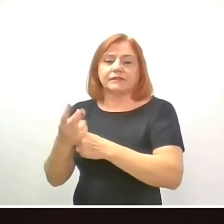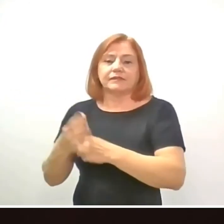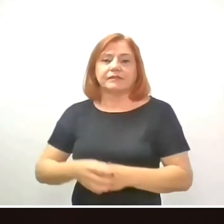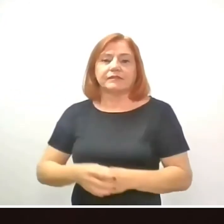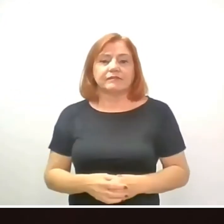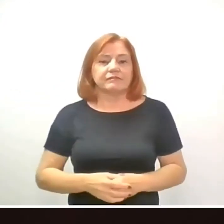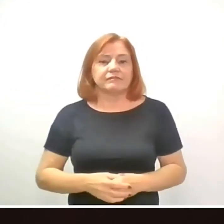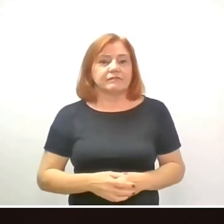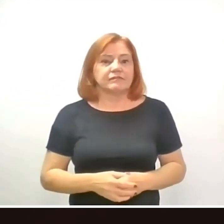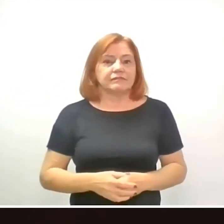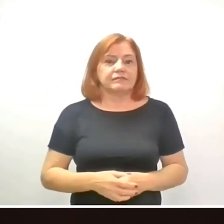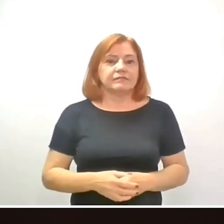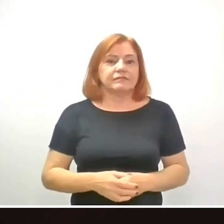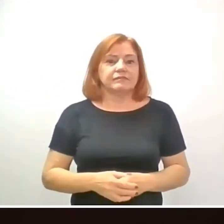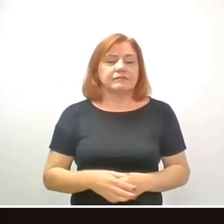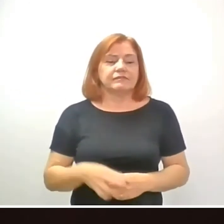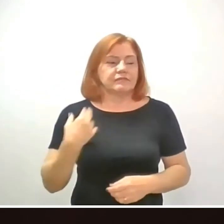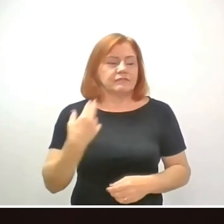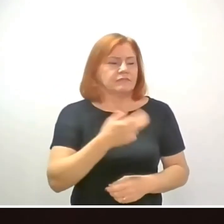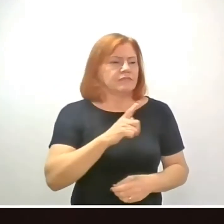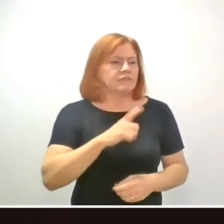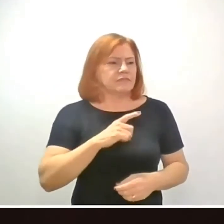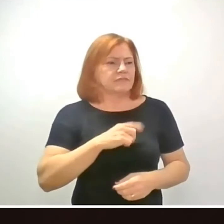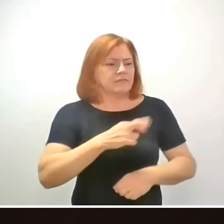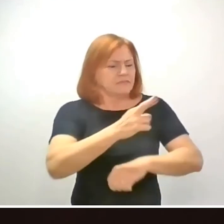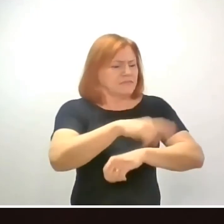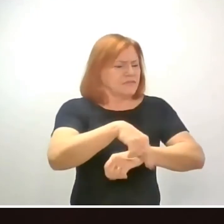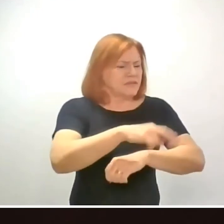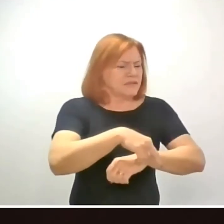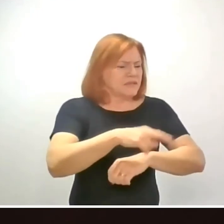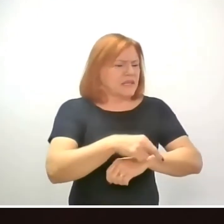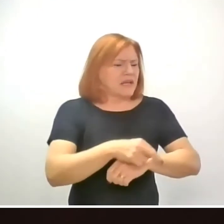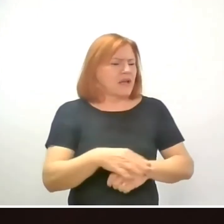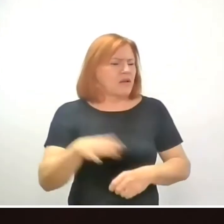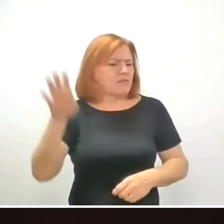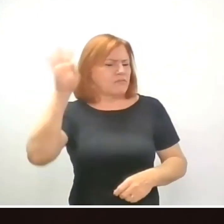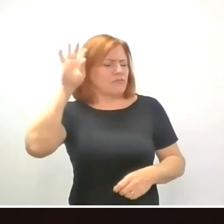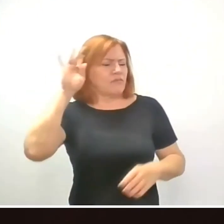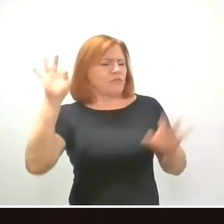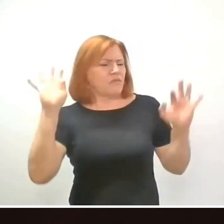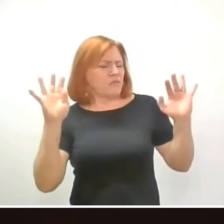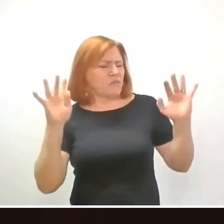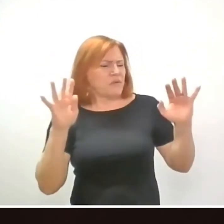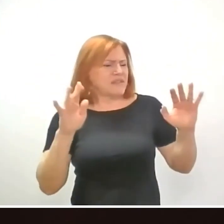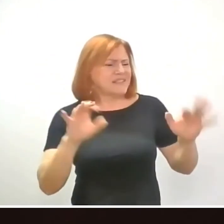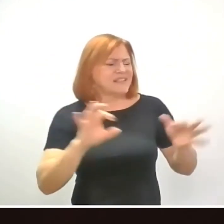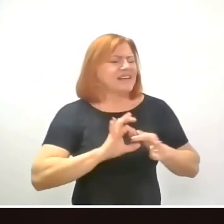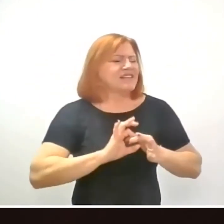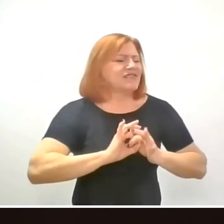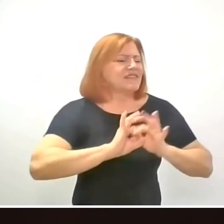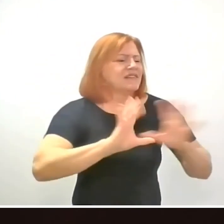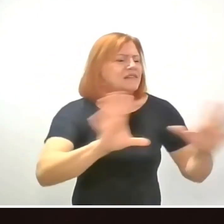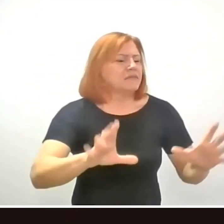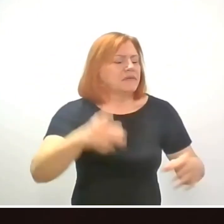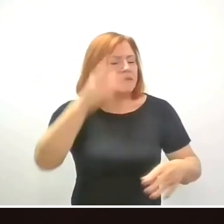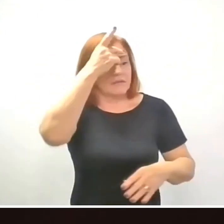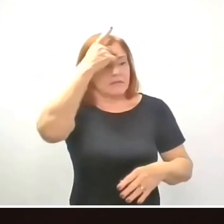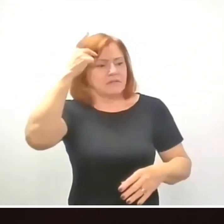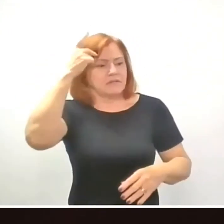libertando as pessoas das garras do inimigo, resgatando as pessoas para a salvação, não é isso? E graças a Deus hoje